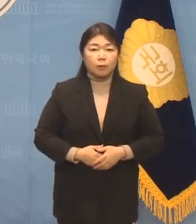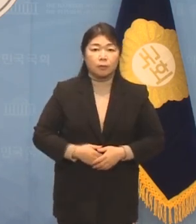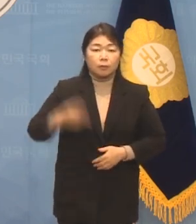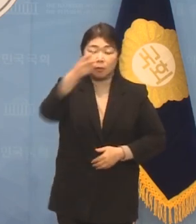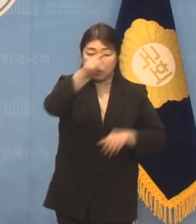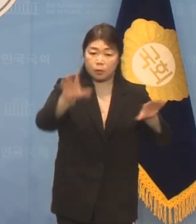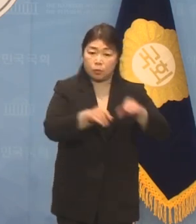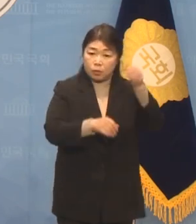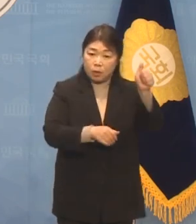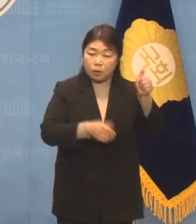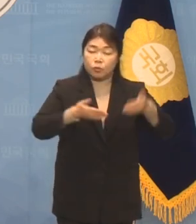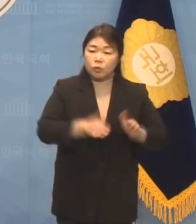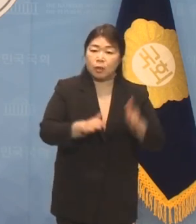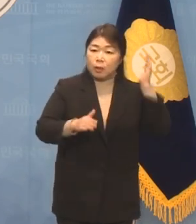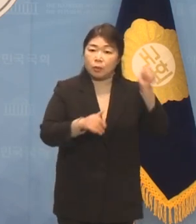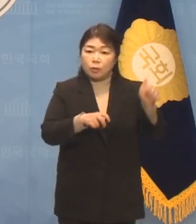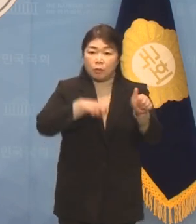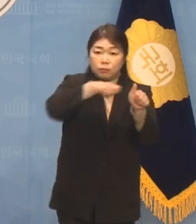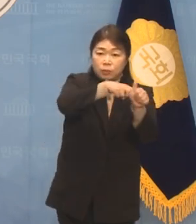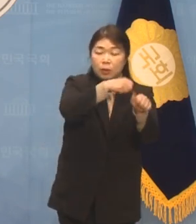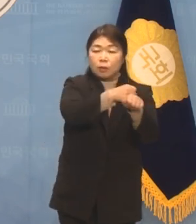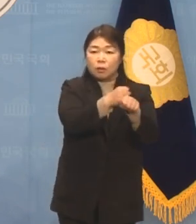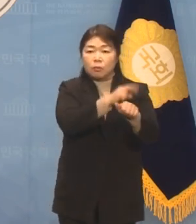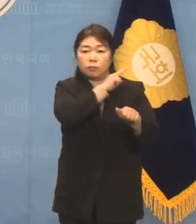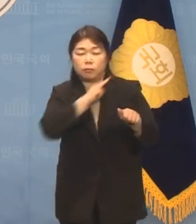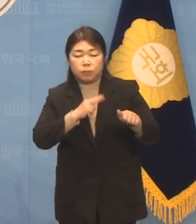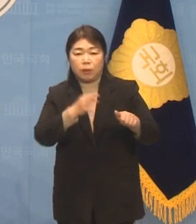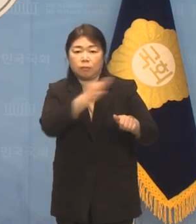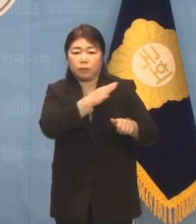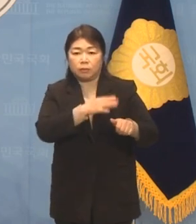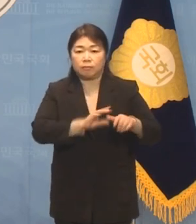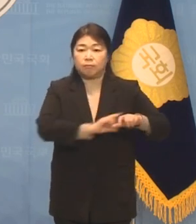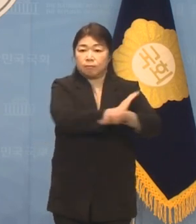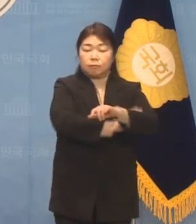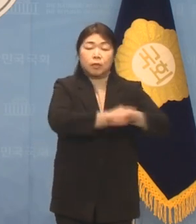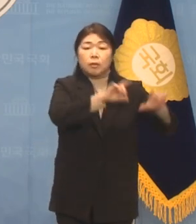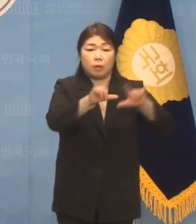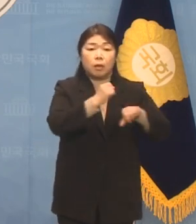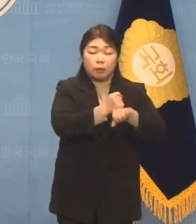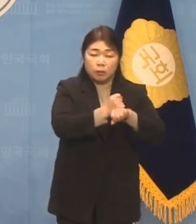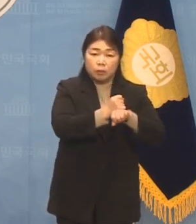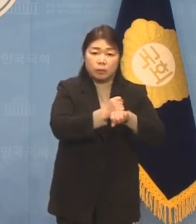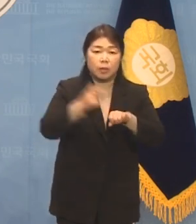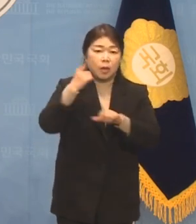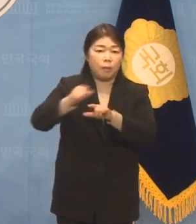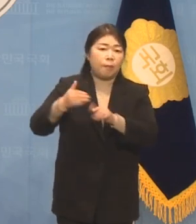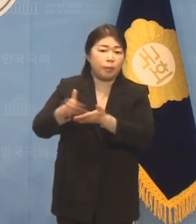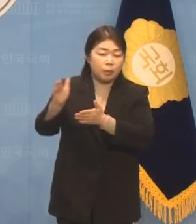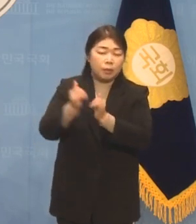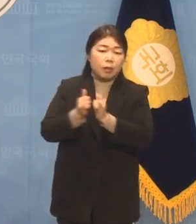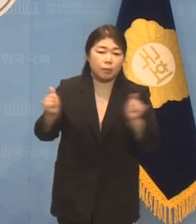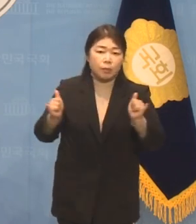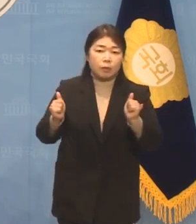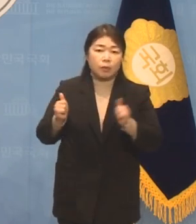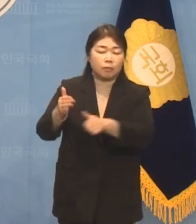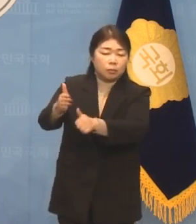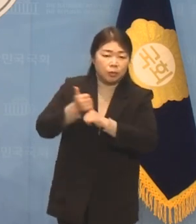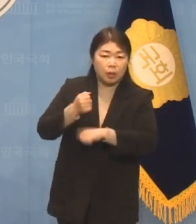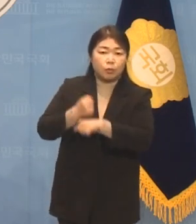검찰총장 출신 대통령을 등에 업고 호가호위하며 친일 청산을 막은 독재자를 찬양하는 한동훈